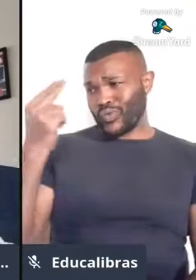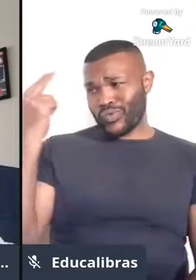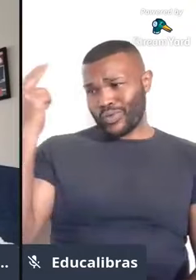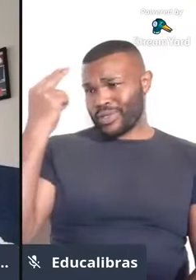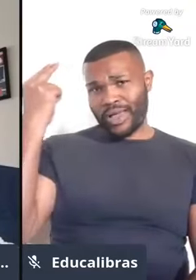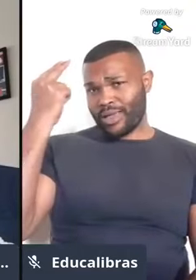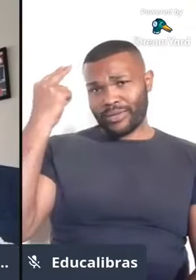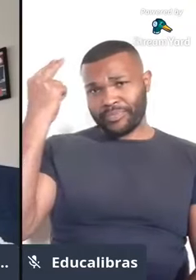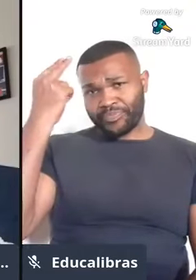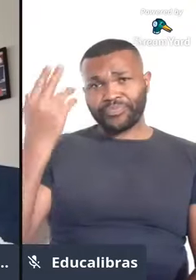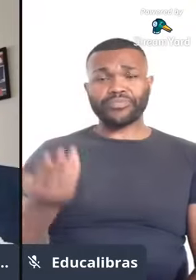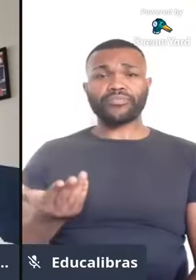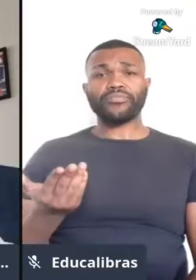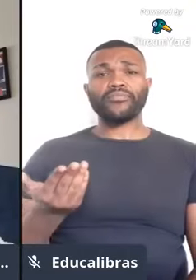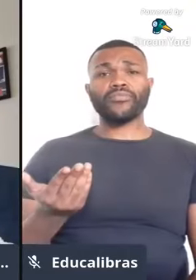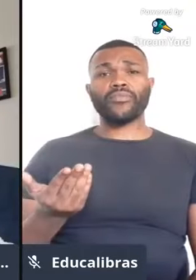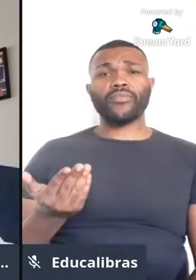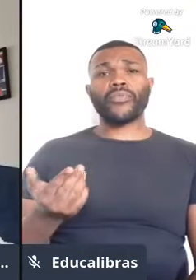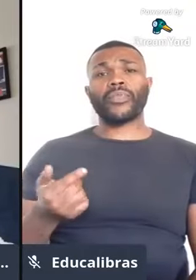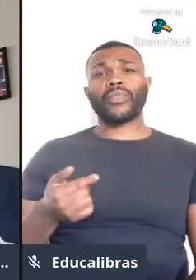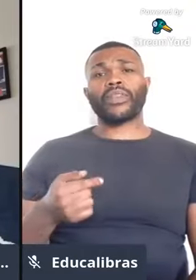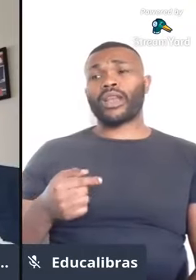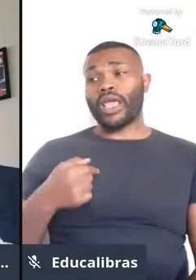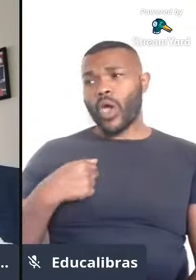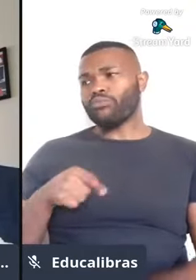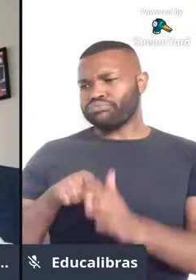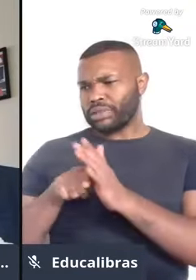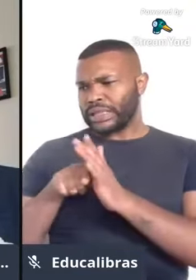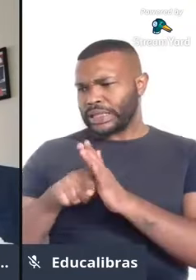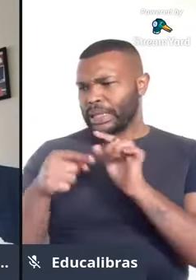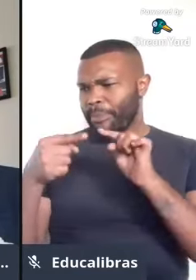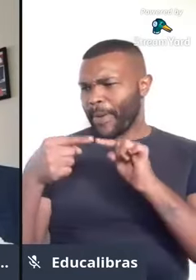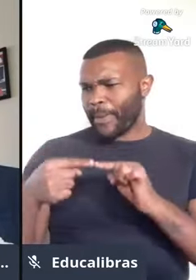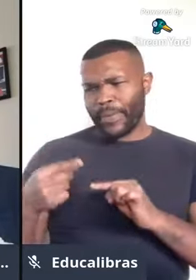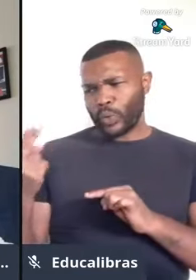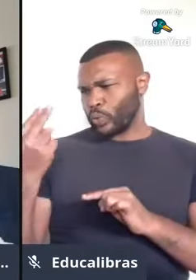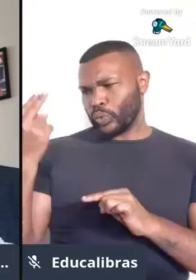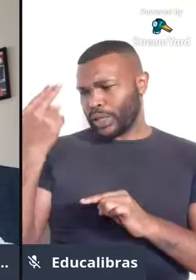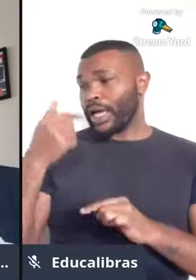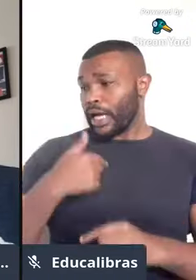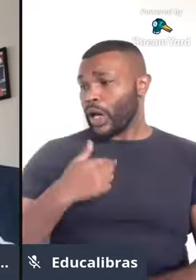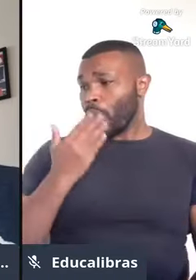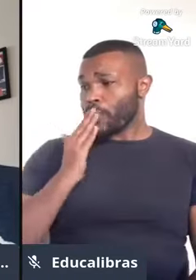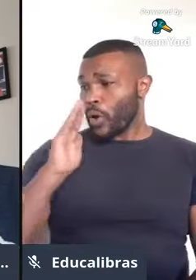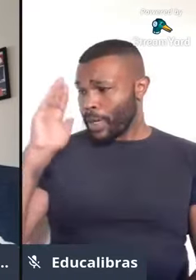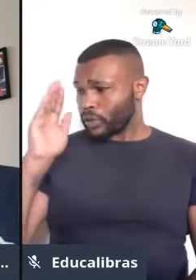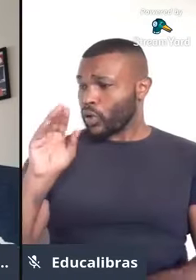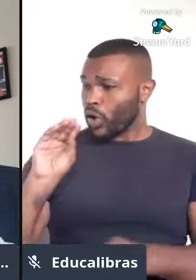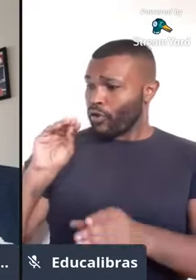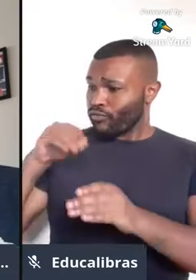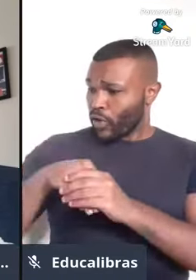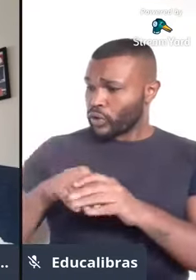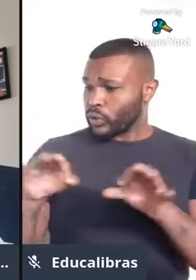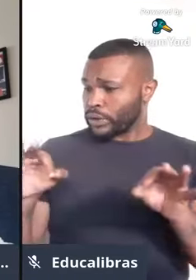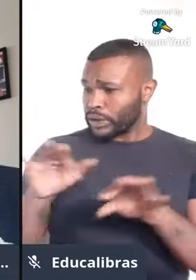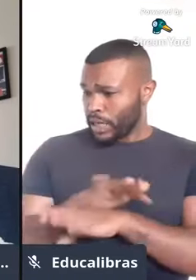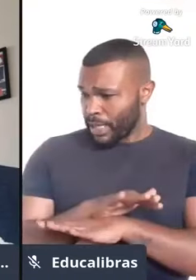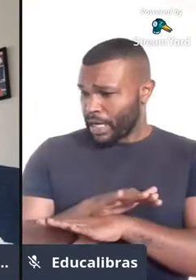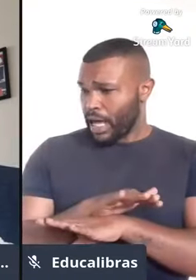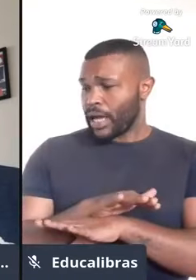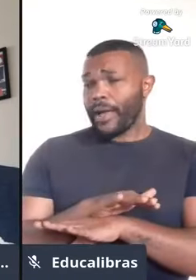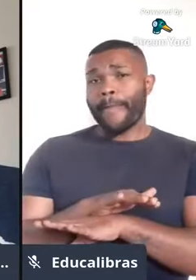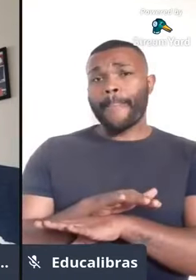pesquisei todas as questões e não dá. Mas eu prometo para você que, passando esse período eleitoral, e mesmo antes de passar, eu